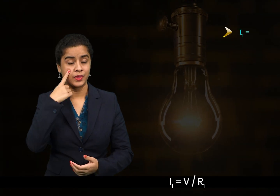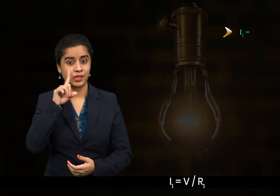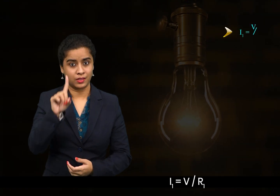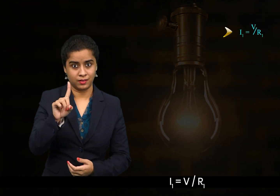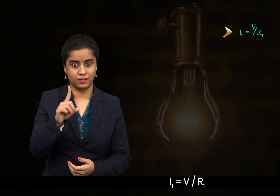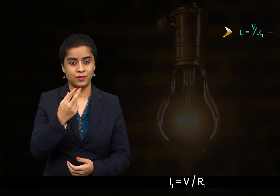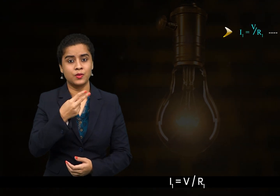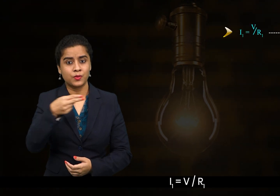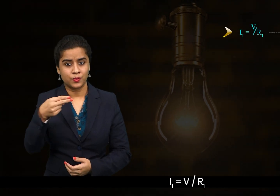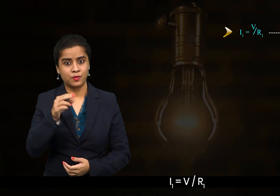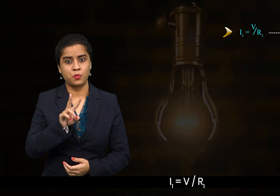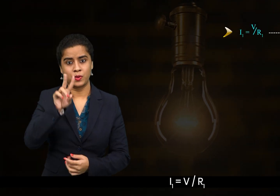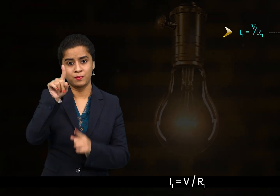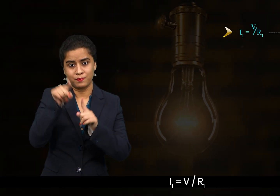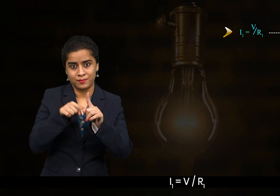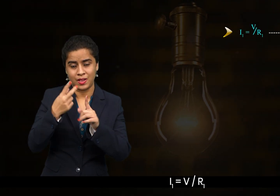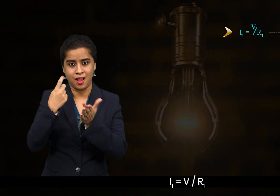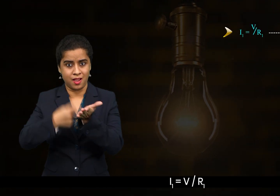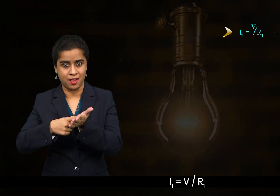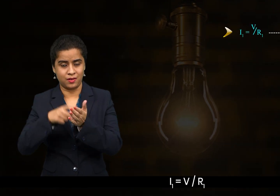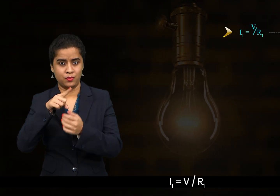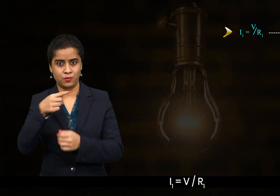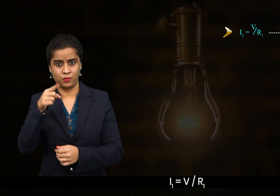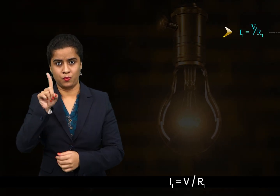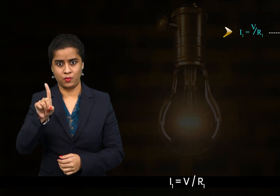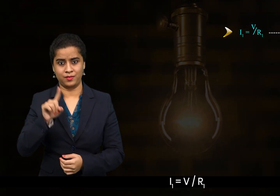I1 is equal to V/R1,